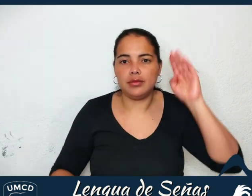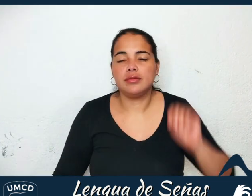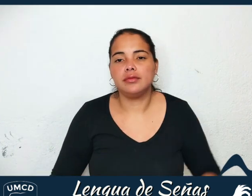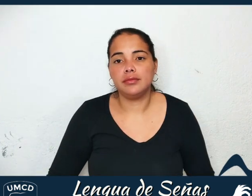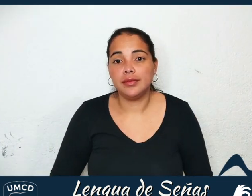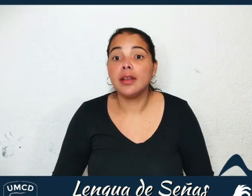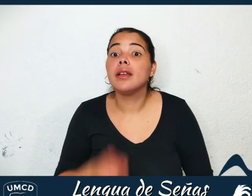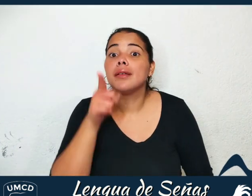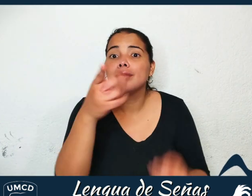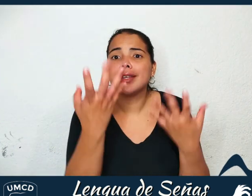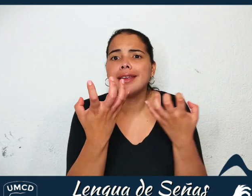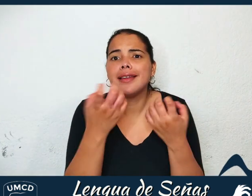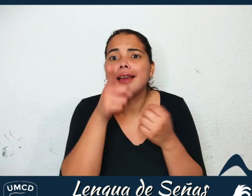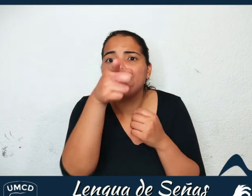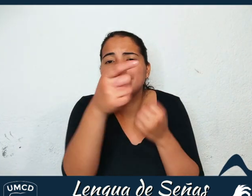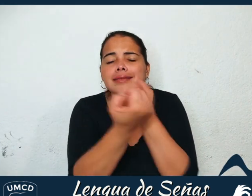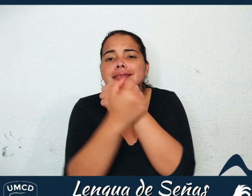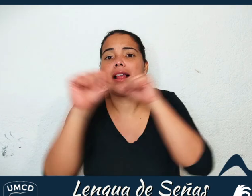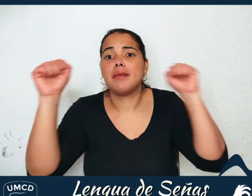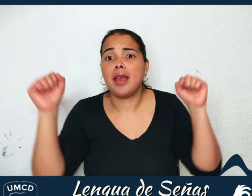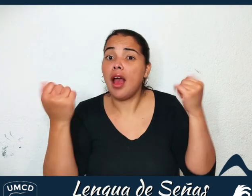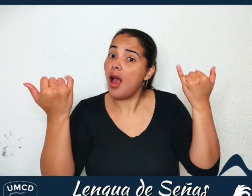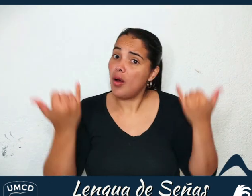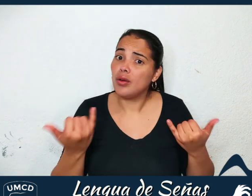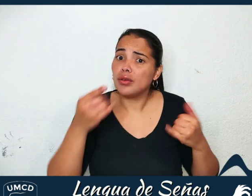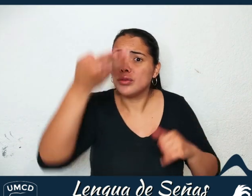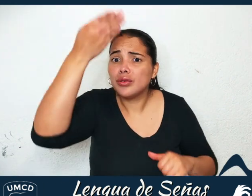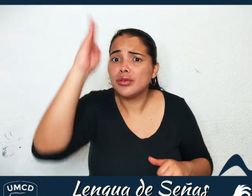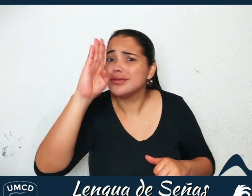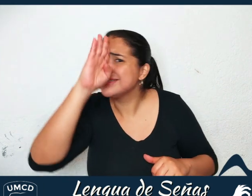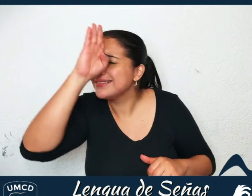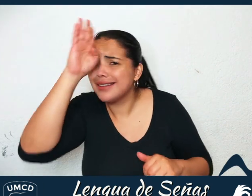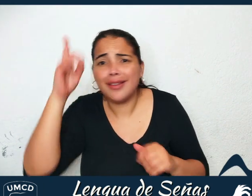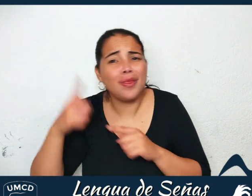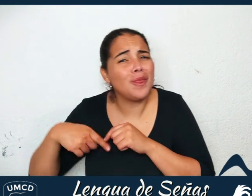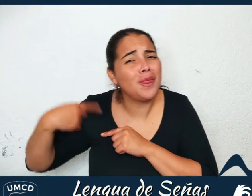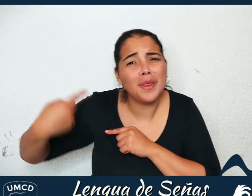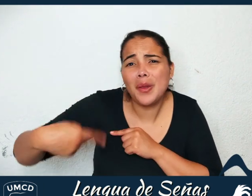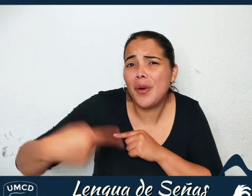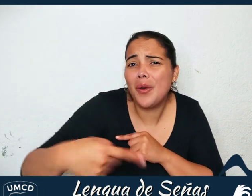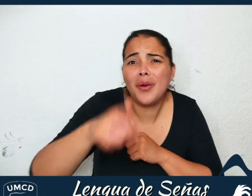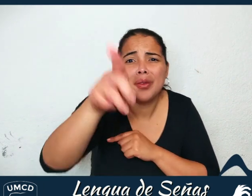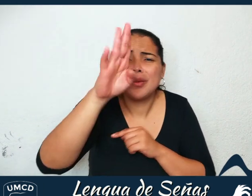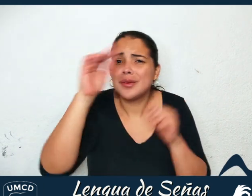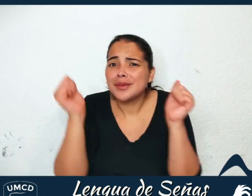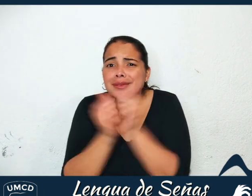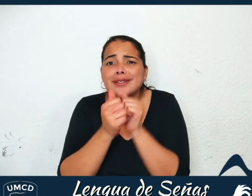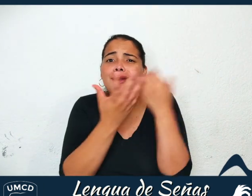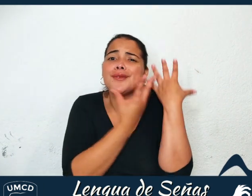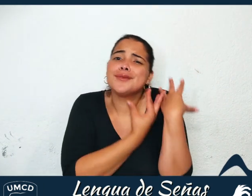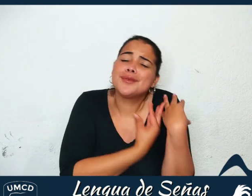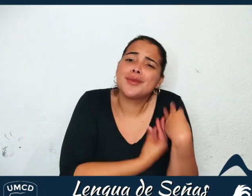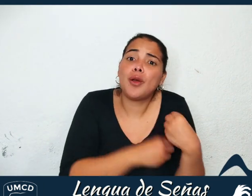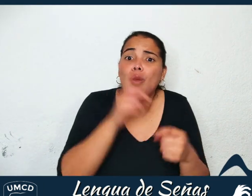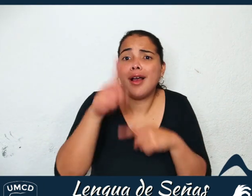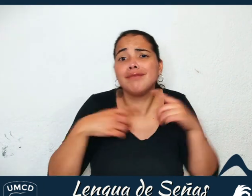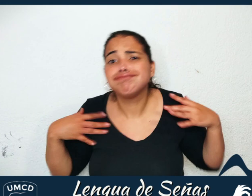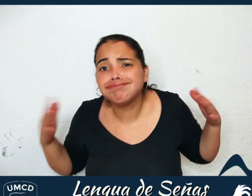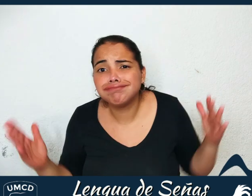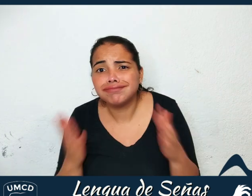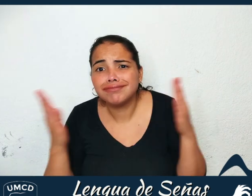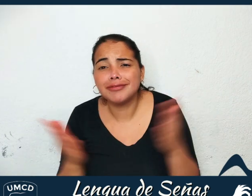lo que Jesús hizo para salvarnos. Así es de que Dios está todo el tiempo